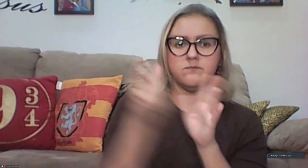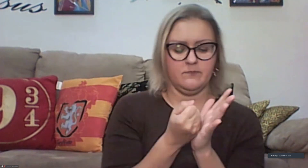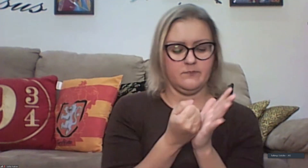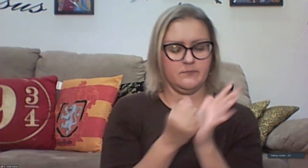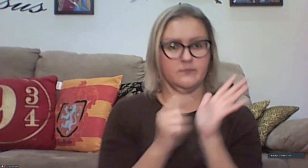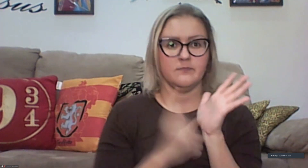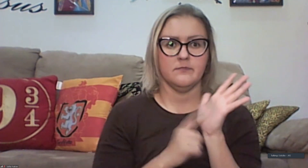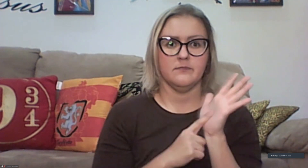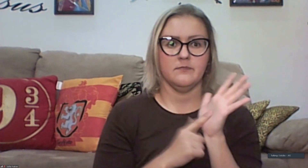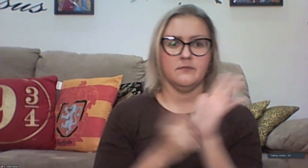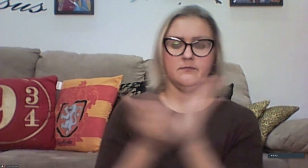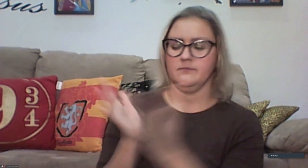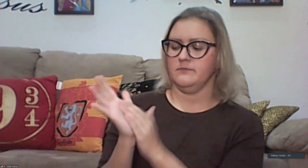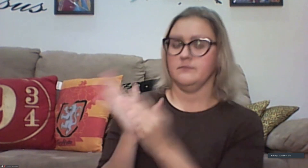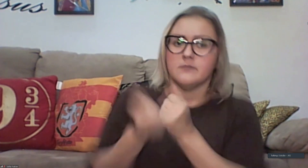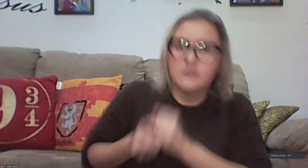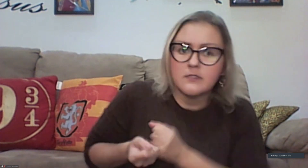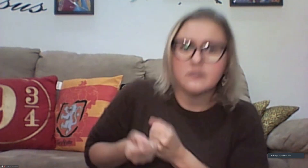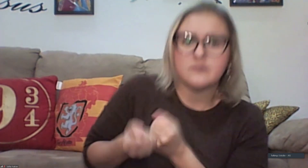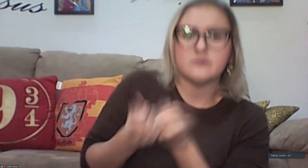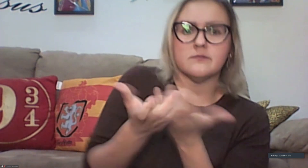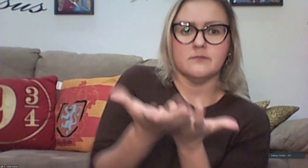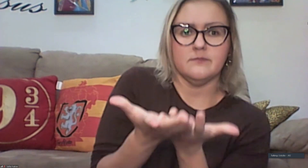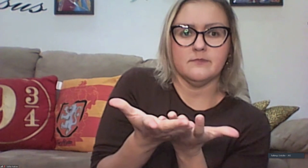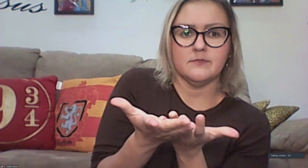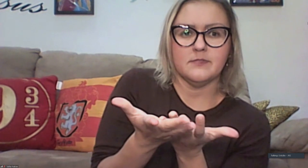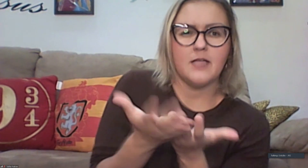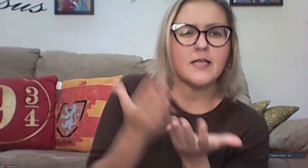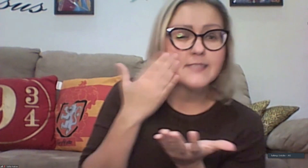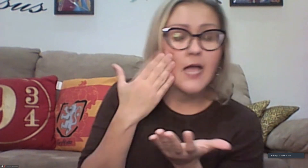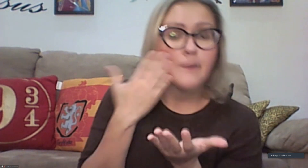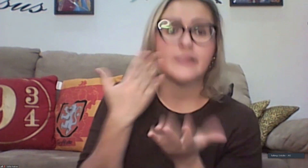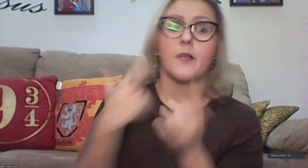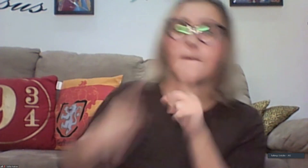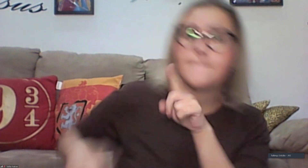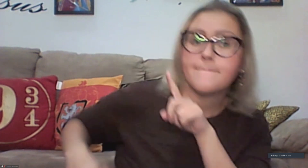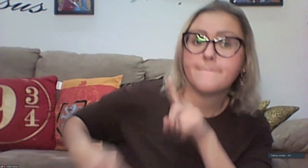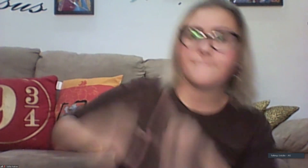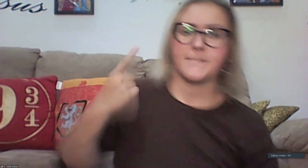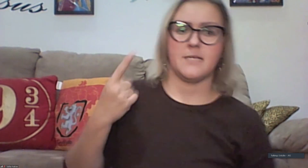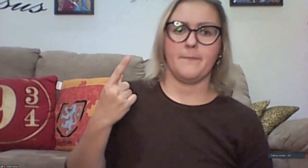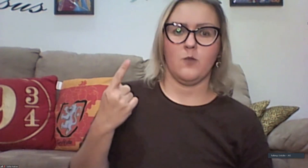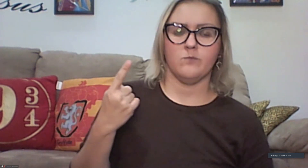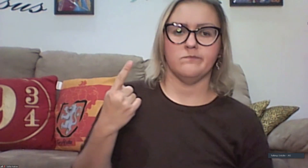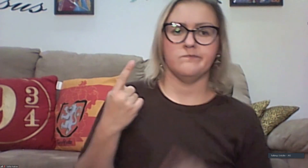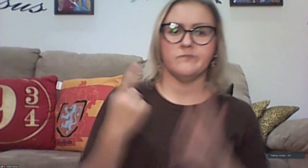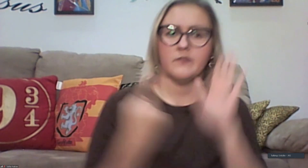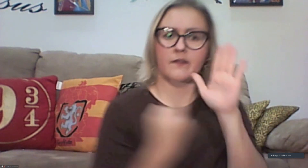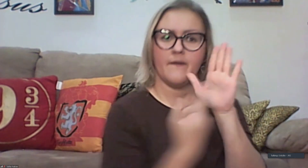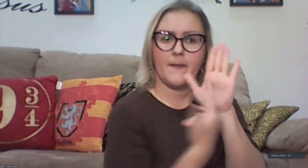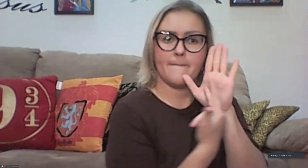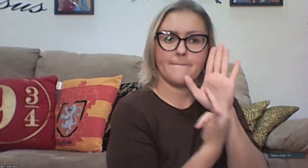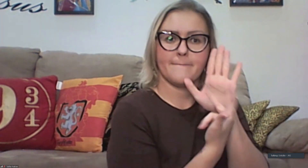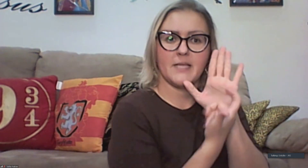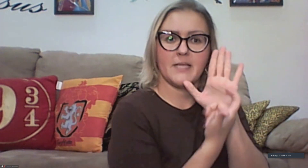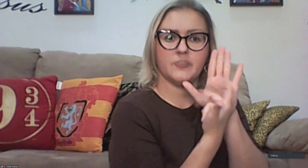estão ali na cabeça dele e tudo aquilo que vem na imagem do pensamento dele, ele passa para a